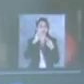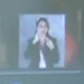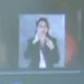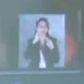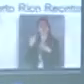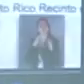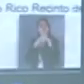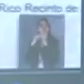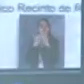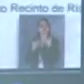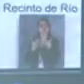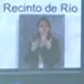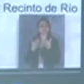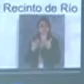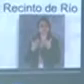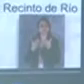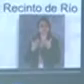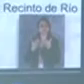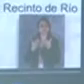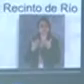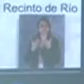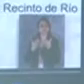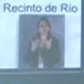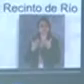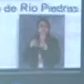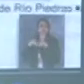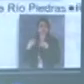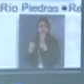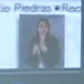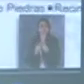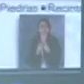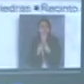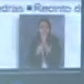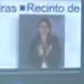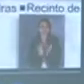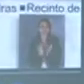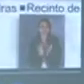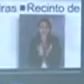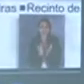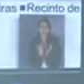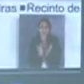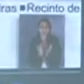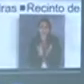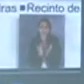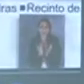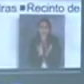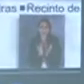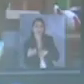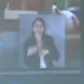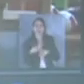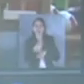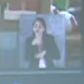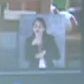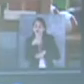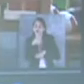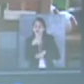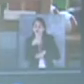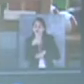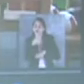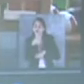a. Community Services. Otro ejemplo de la amplitud. Ponen ese y no me hace caso. Nuestros proyectos